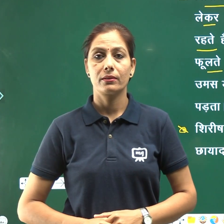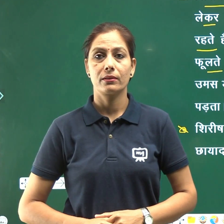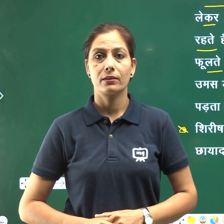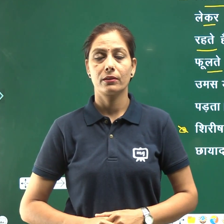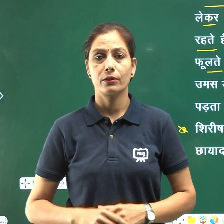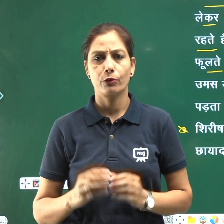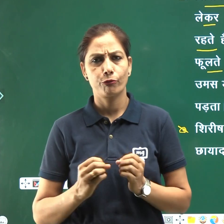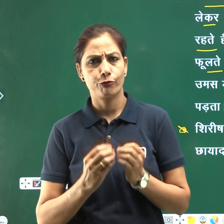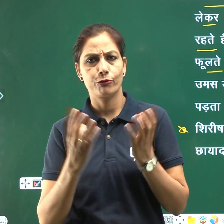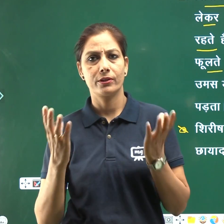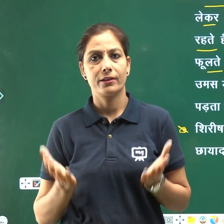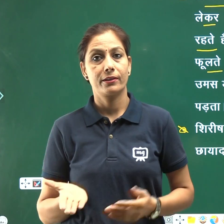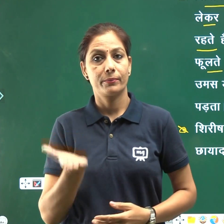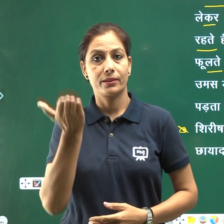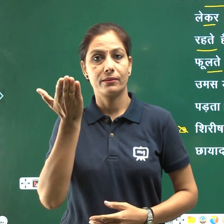फूलते रहते हैं।